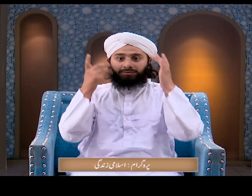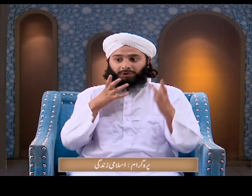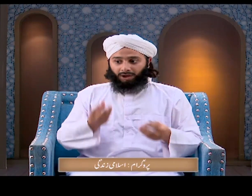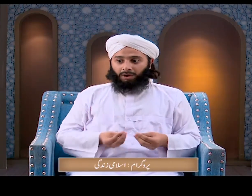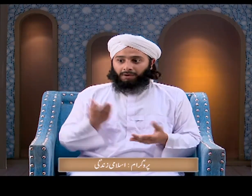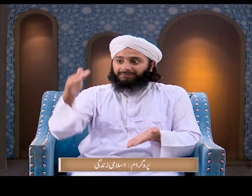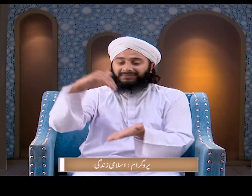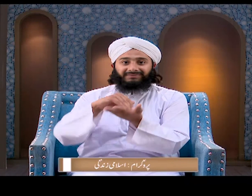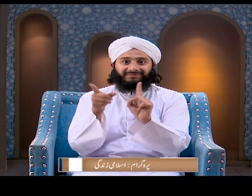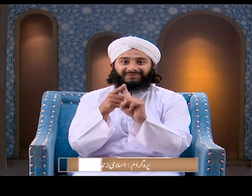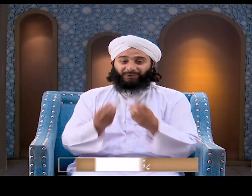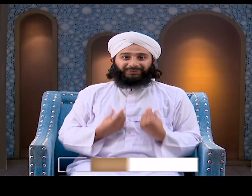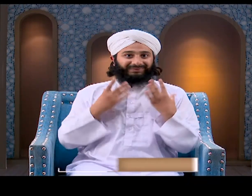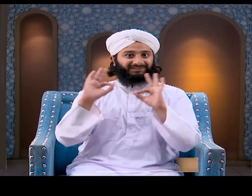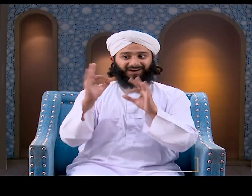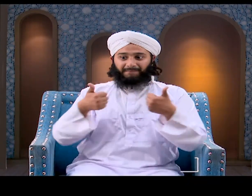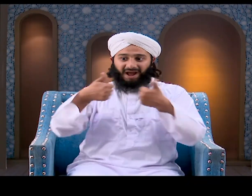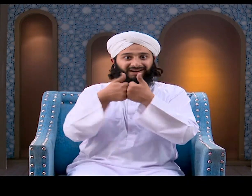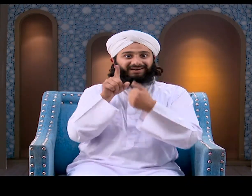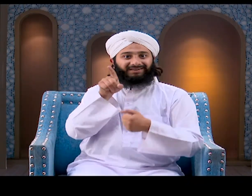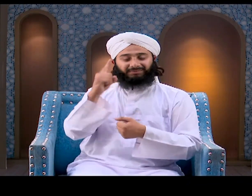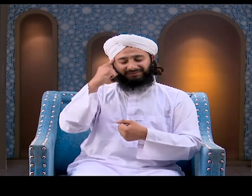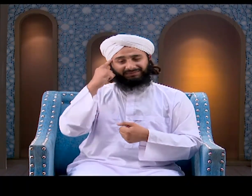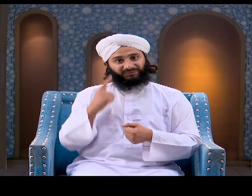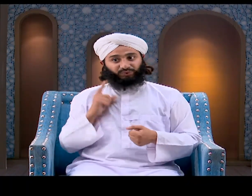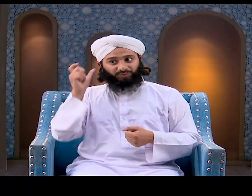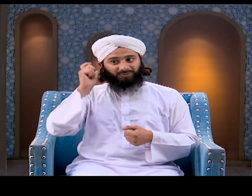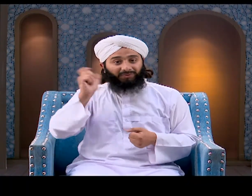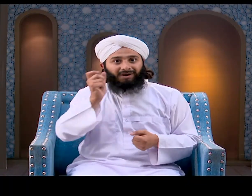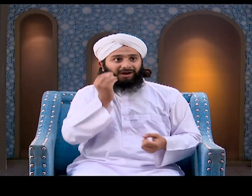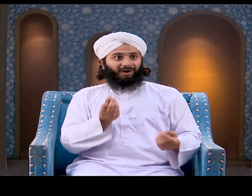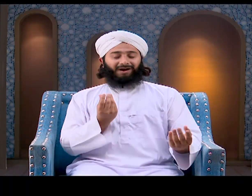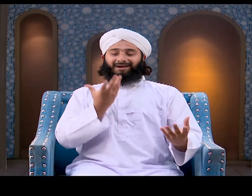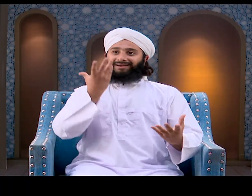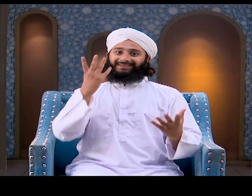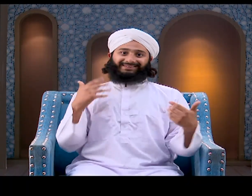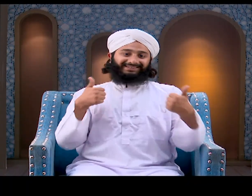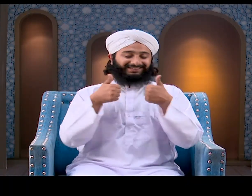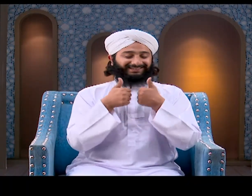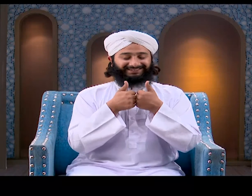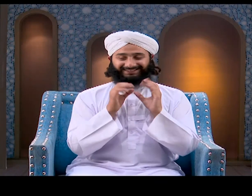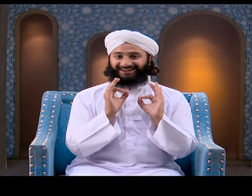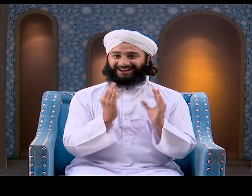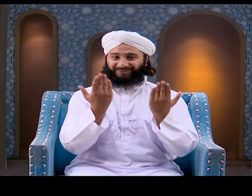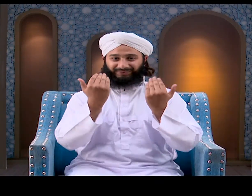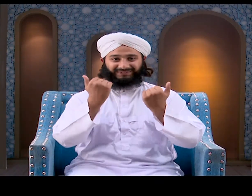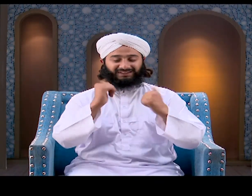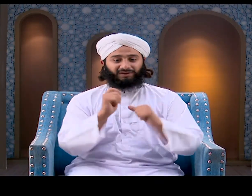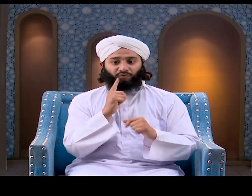مسلمان روحیں اس نئی آنے والی مسلمان روح کو دیکھ کر خوش ہوتی ہیں۔ وہ اس سے سوال کرتی ہیں، فلاں کیسا